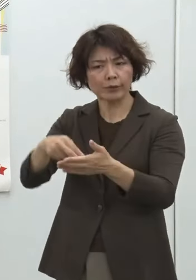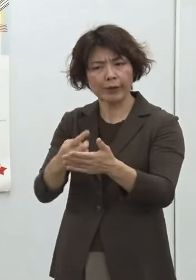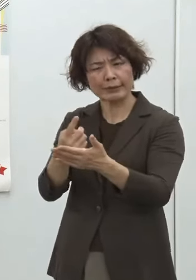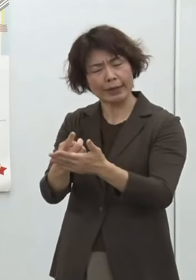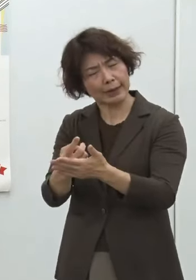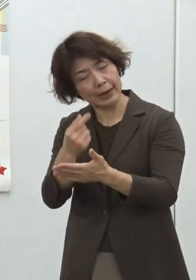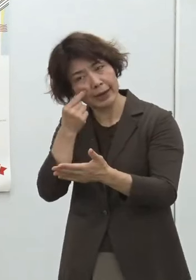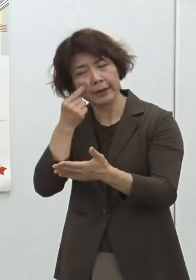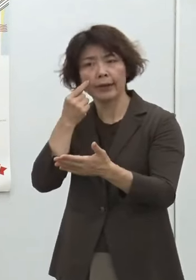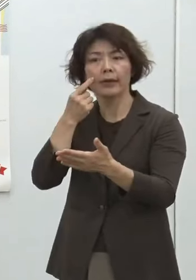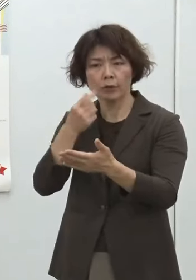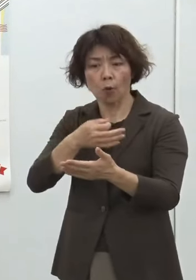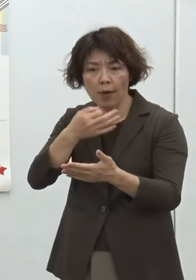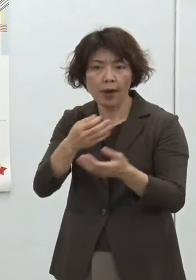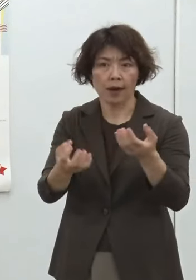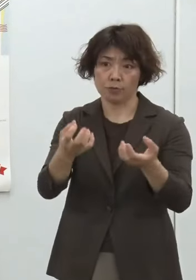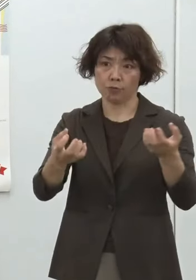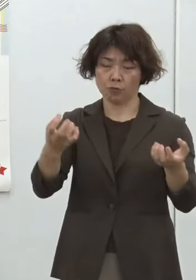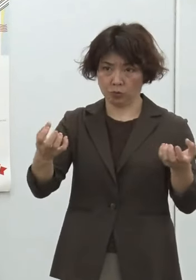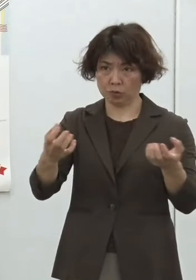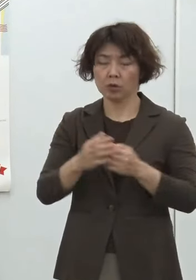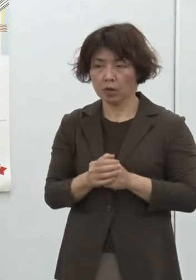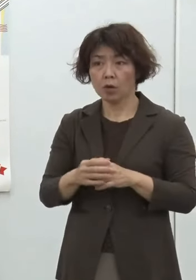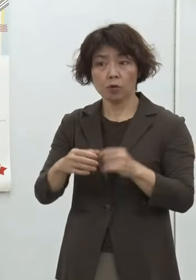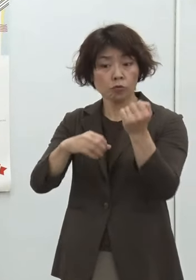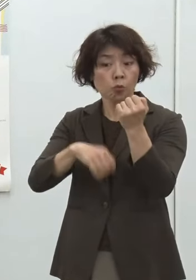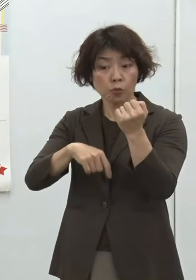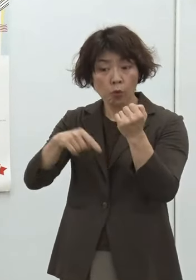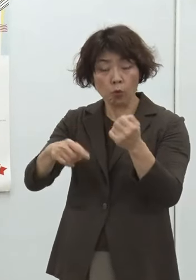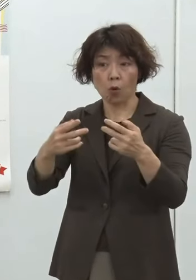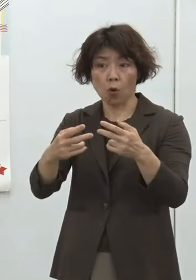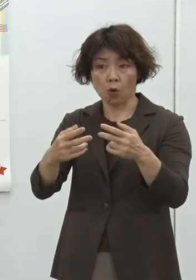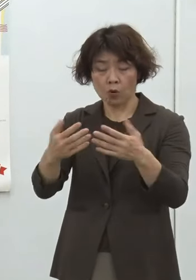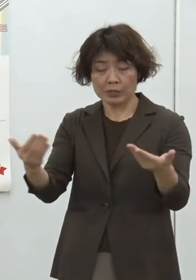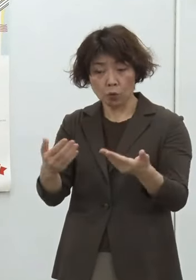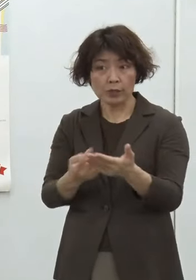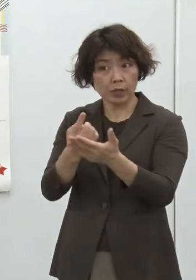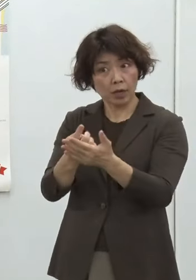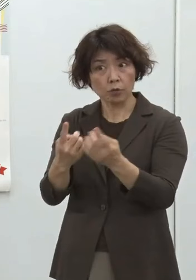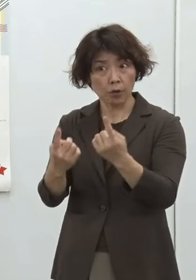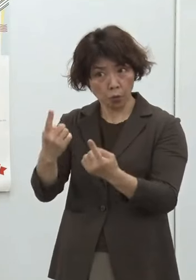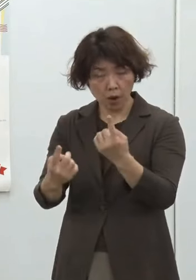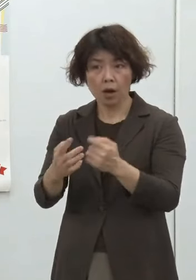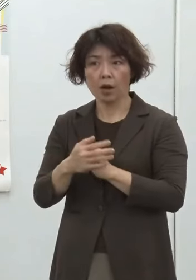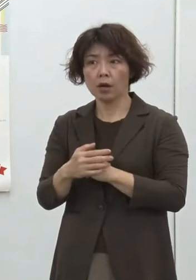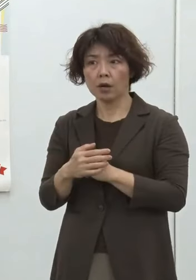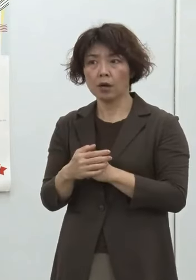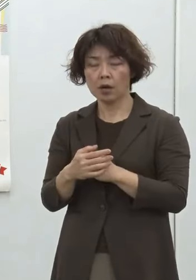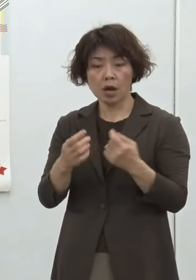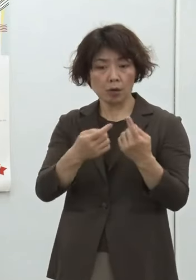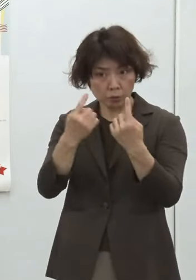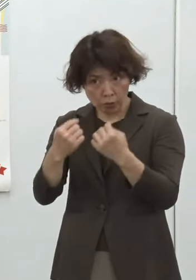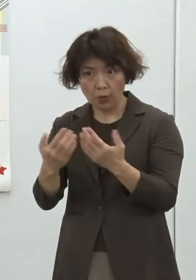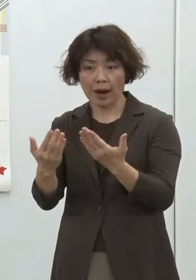声もまあ複数上がっているような状況なんですけれども、まあ、そもそもこの事業に参加するかどうかっていうのは、まあ、市といいますか、まあ、各学校の判断によ